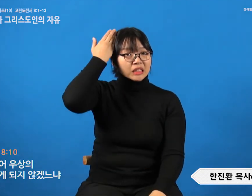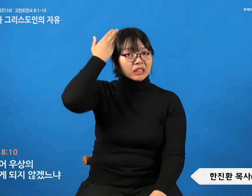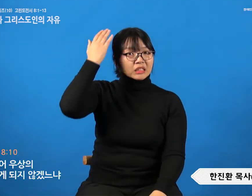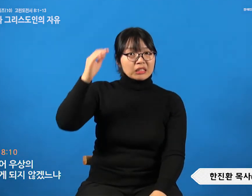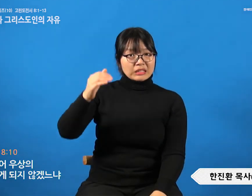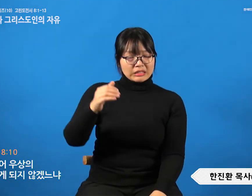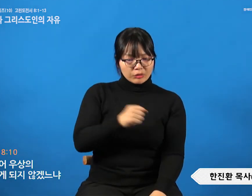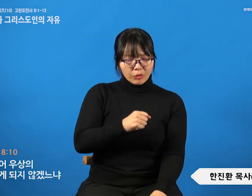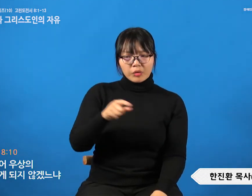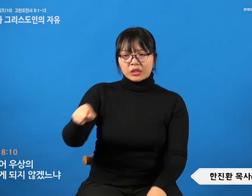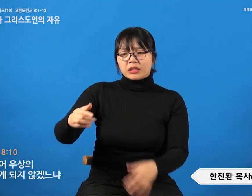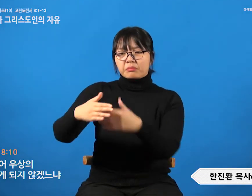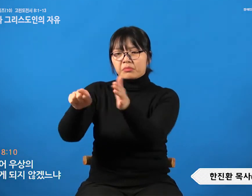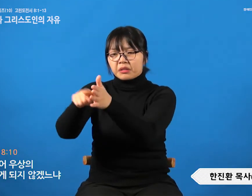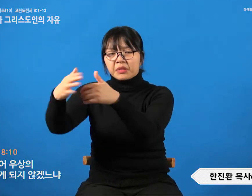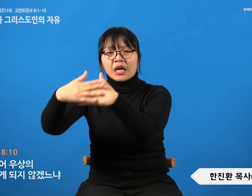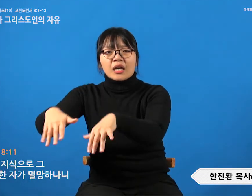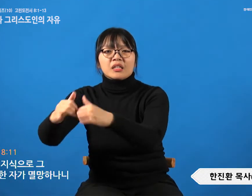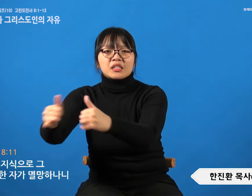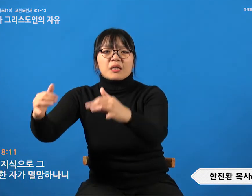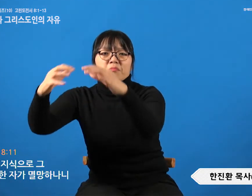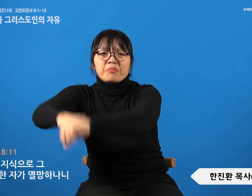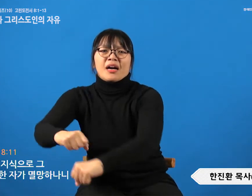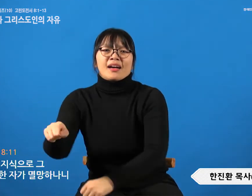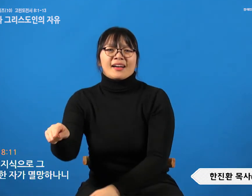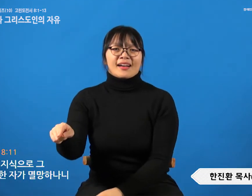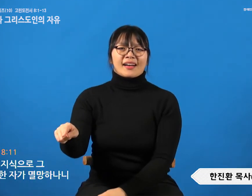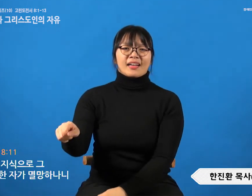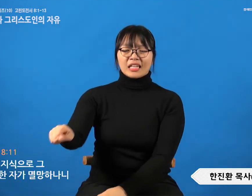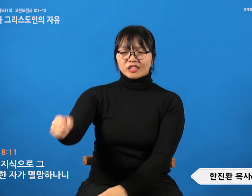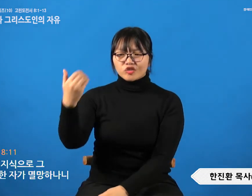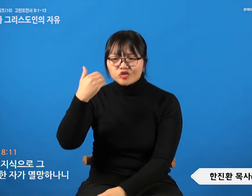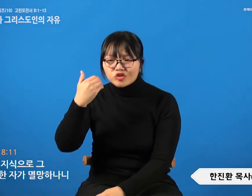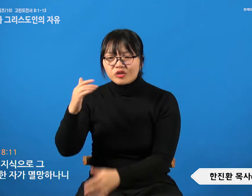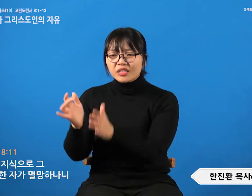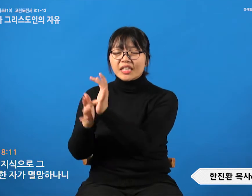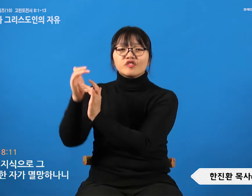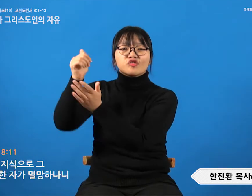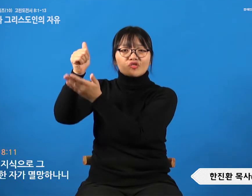자가 멸망하나니 그는 그리스도께서 위하여 죽으신 형제라.